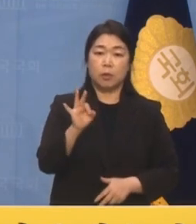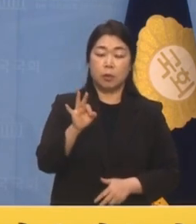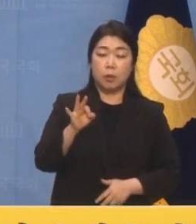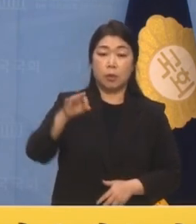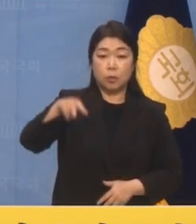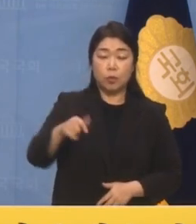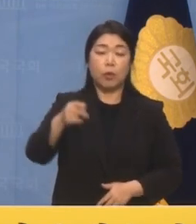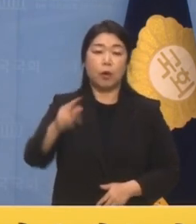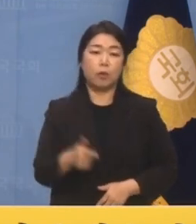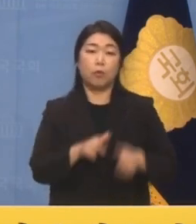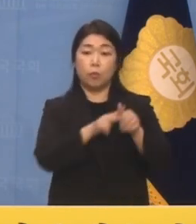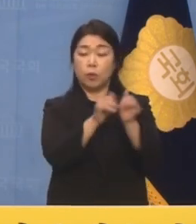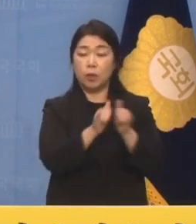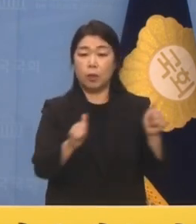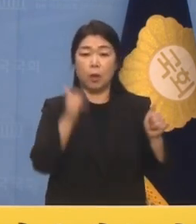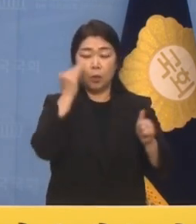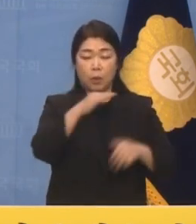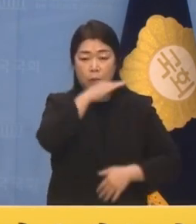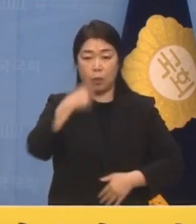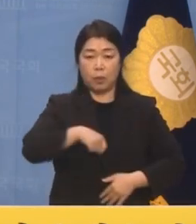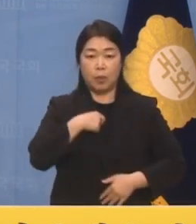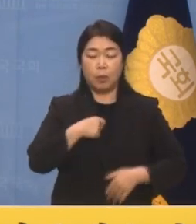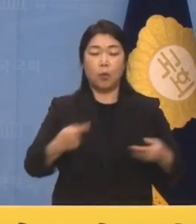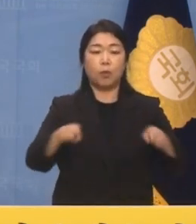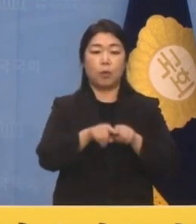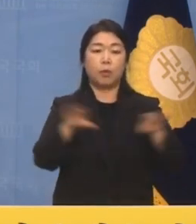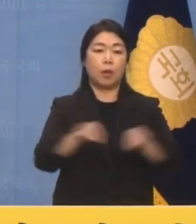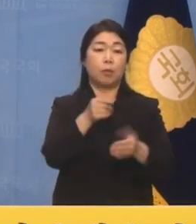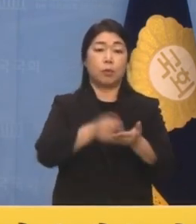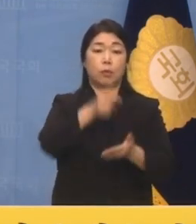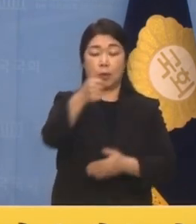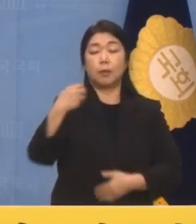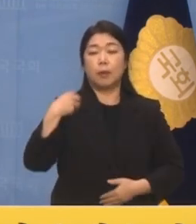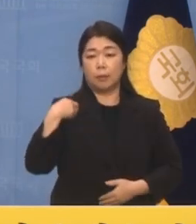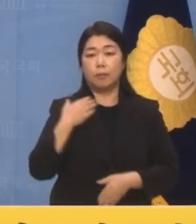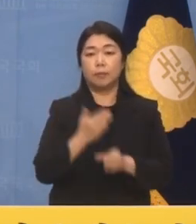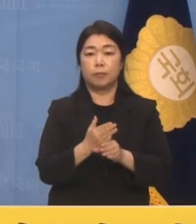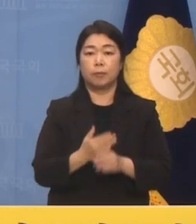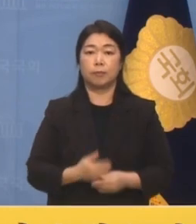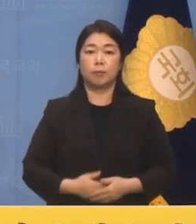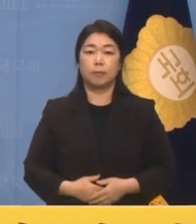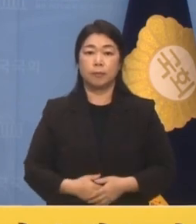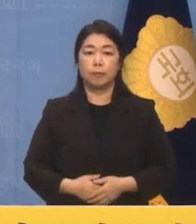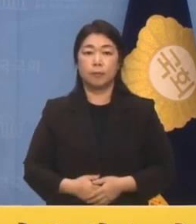후보는 녹색정의당의 공동사무총장을 맡고 있기도 합니다.